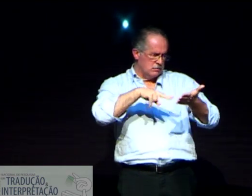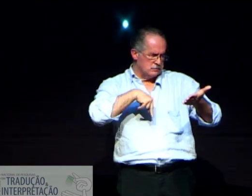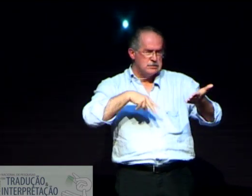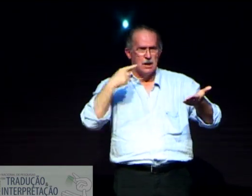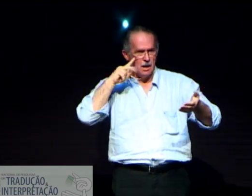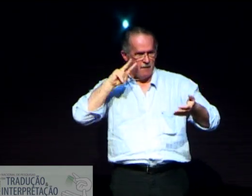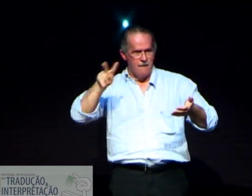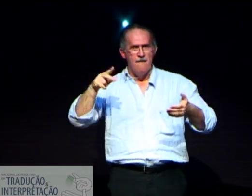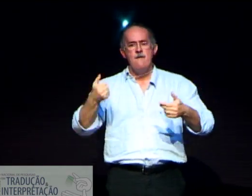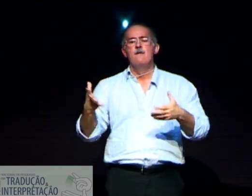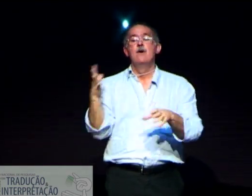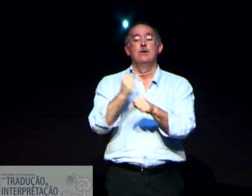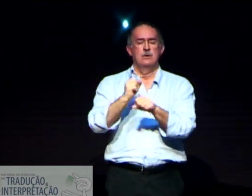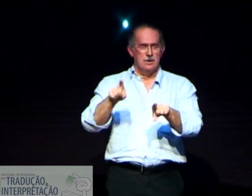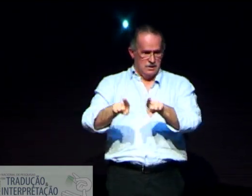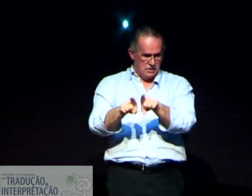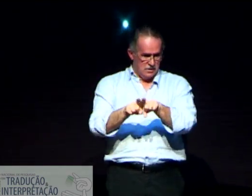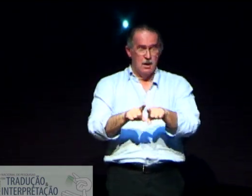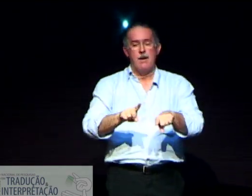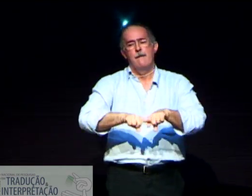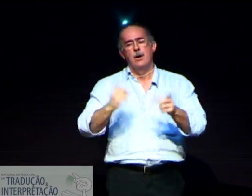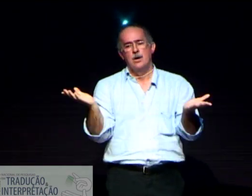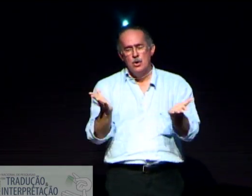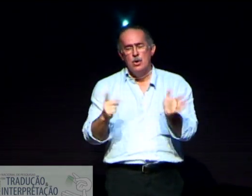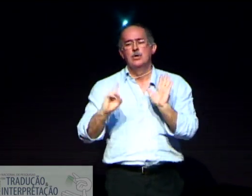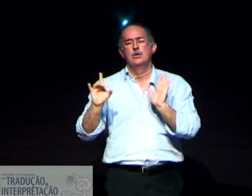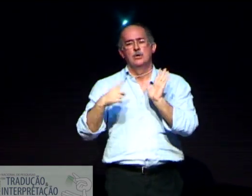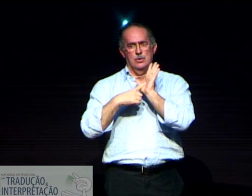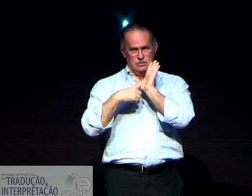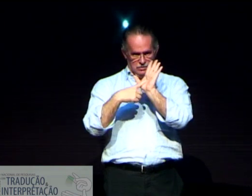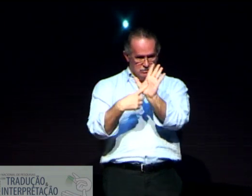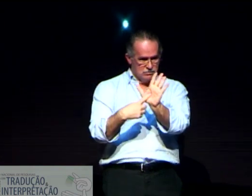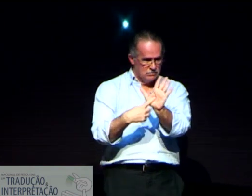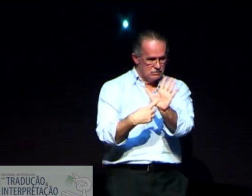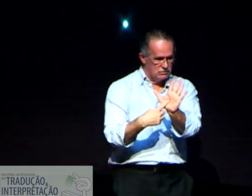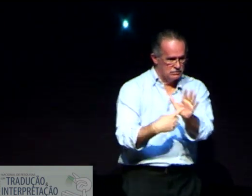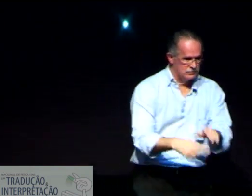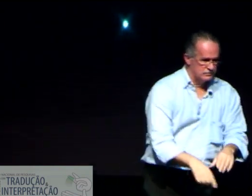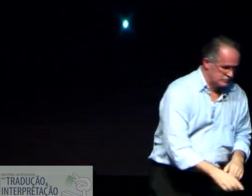Dentro do meu trabalho, vocês terão acesso a todas elas e como elas foram